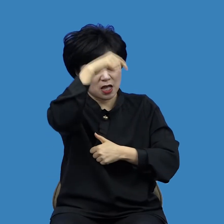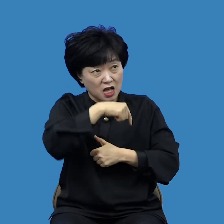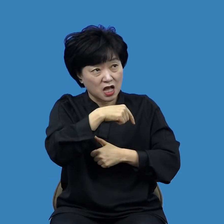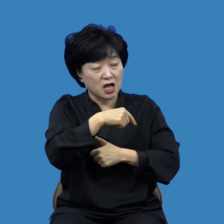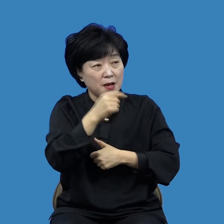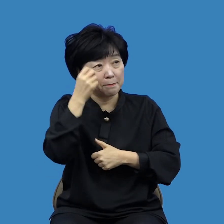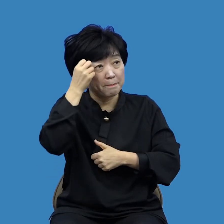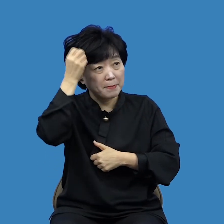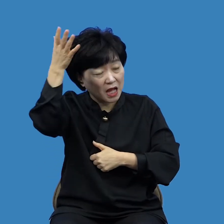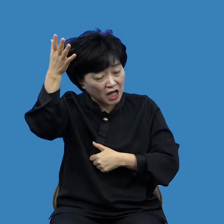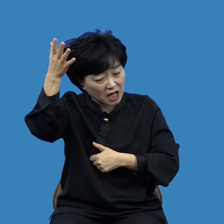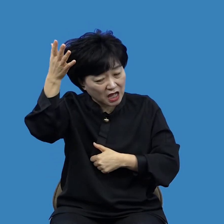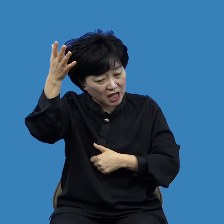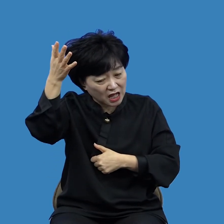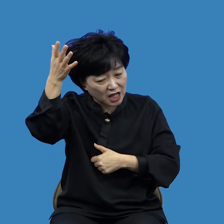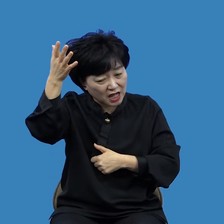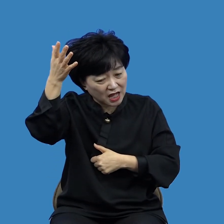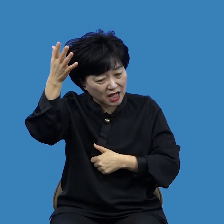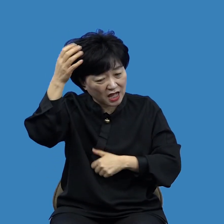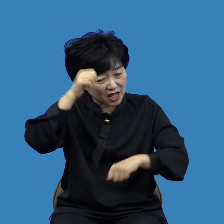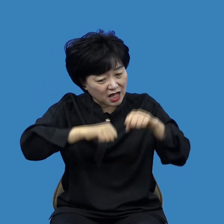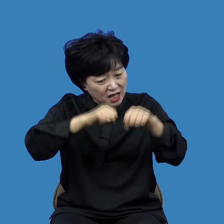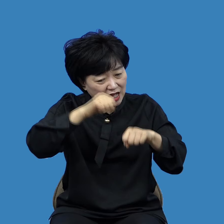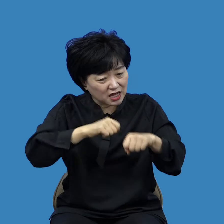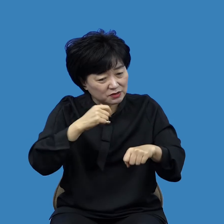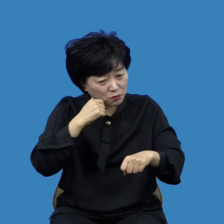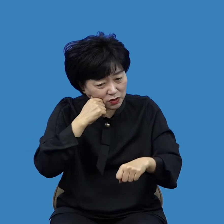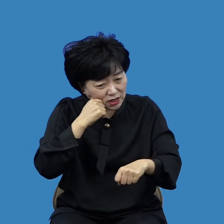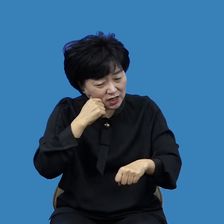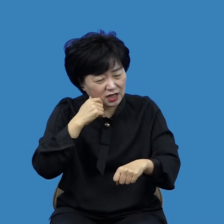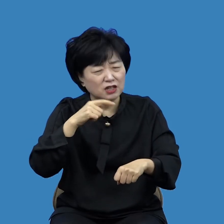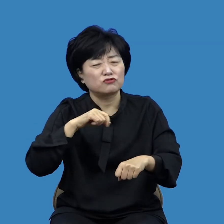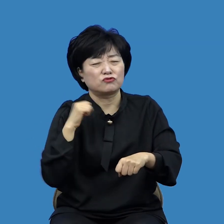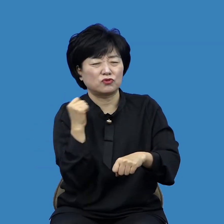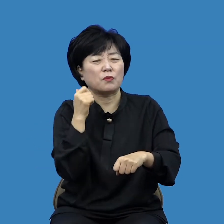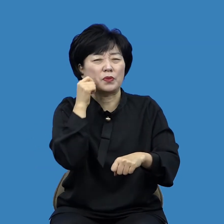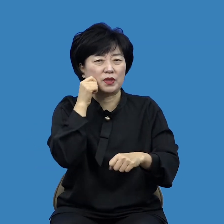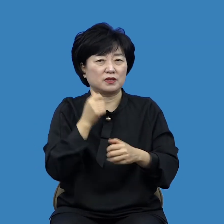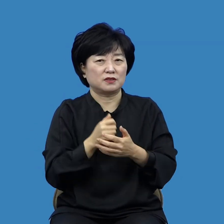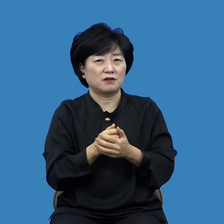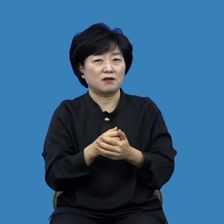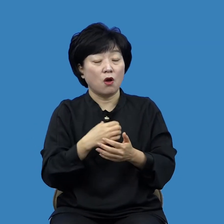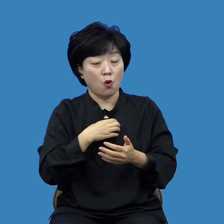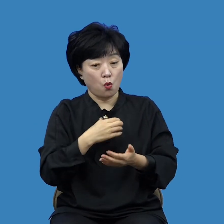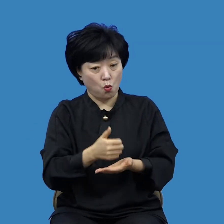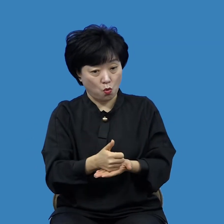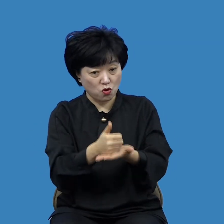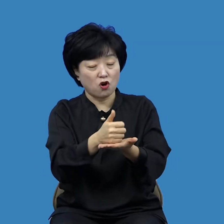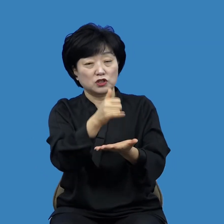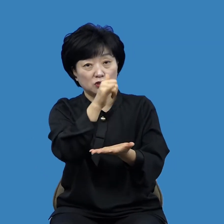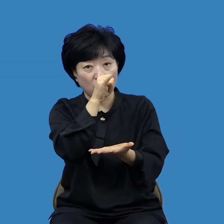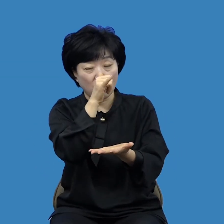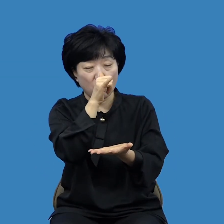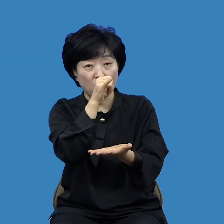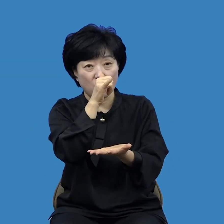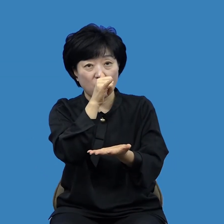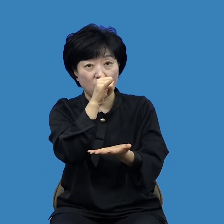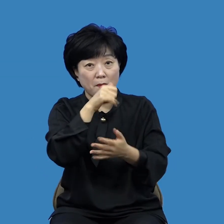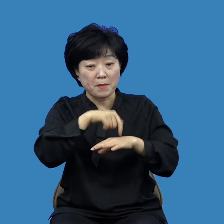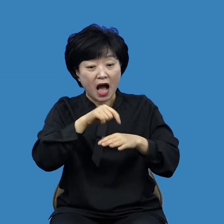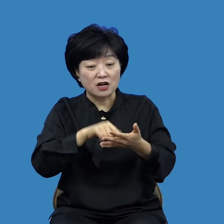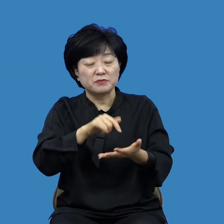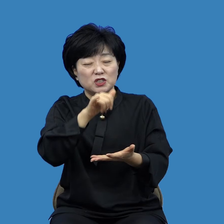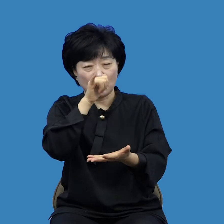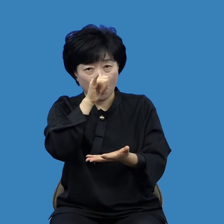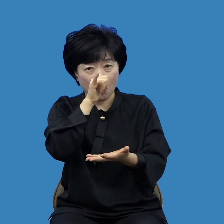했어. 그럼 이건 순종한 거야, 안 한 거예요? 순종 안 한 거지요. 공경은 했어요, 안 했어요? 공경은 했어요. 그러니까 공경이라고